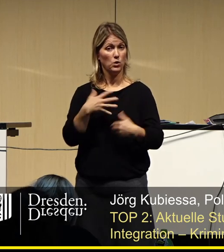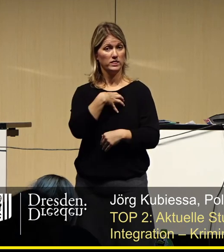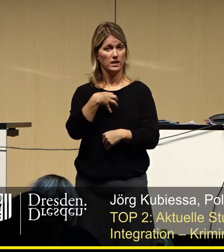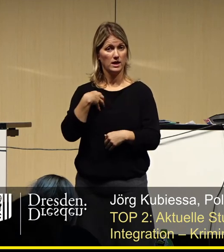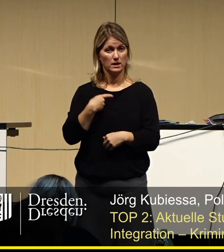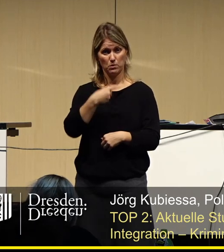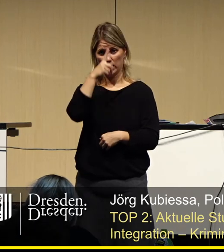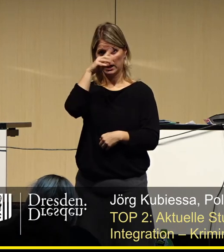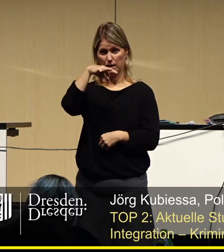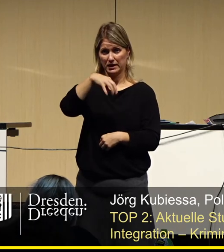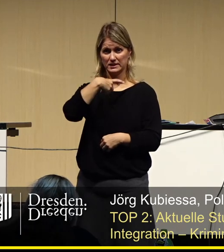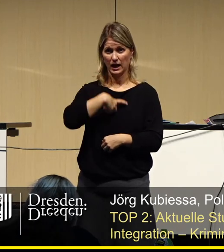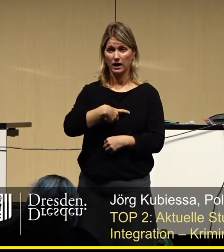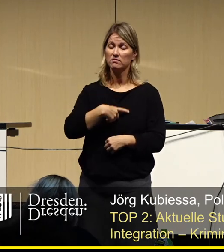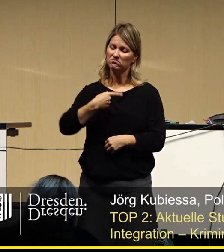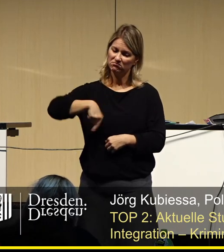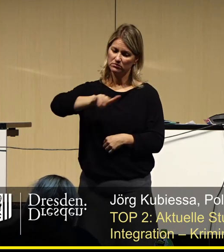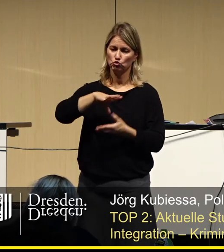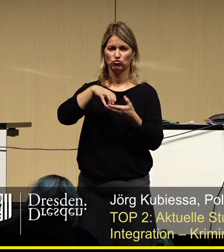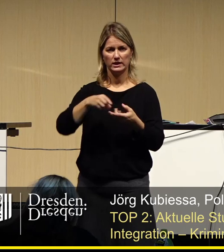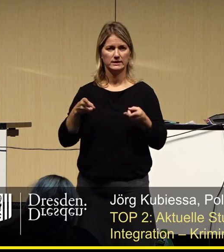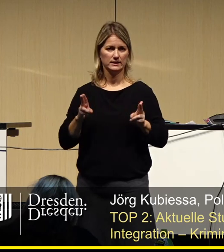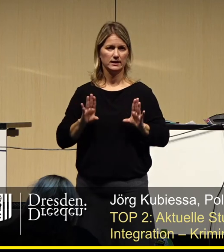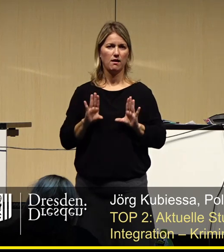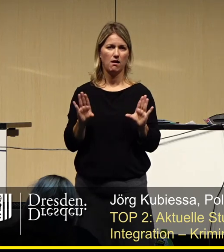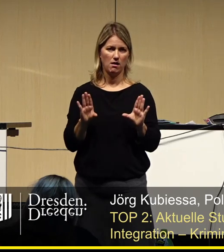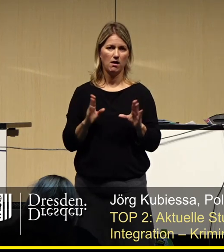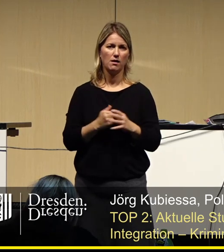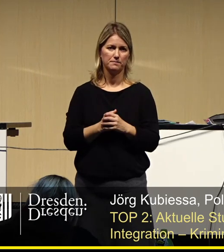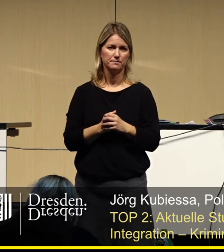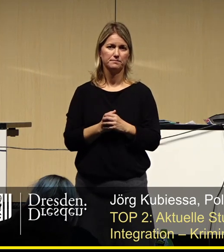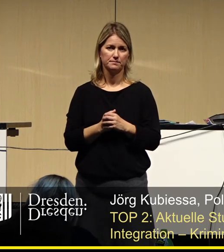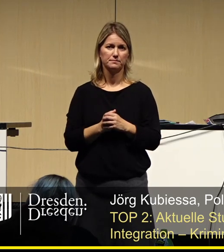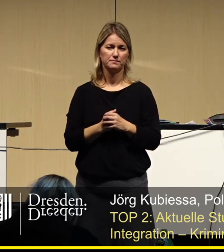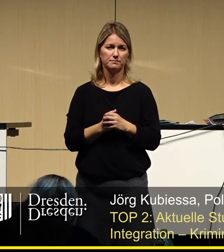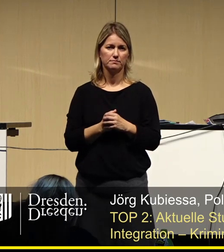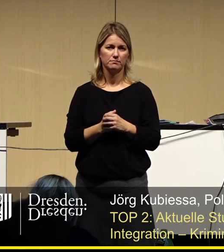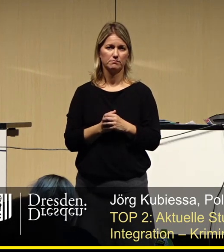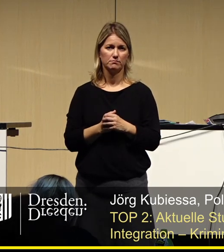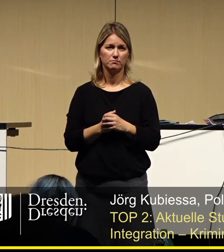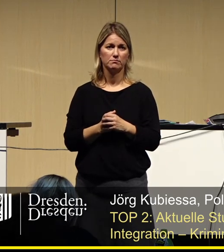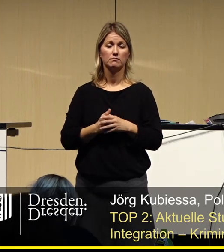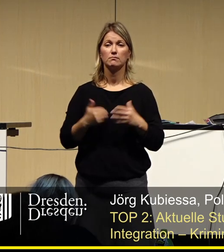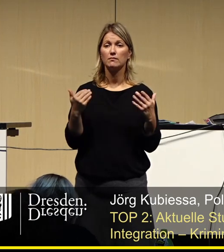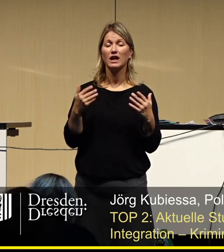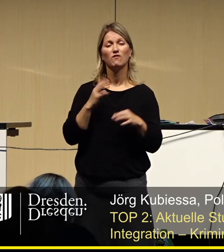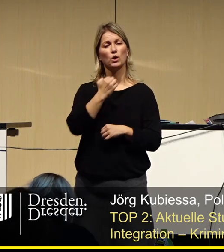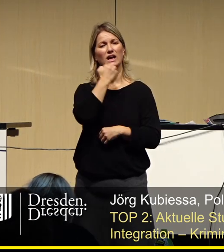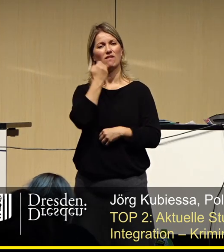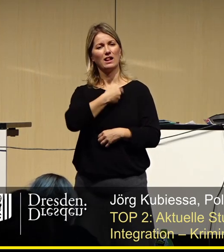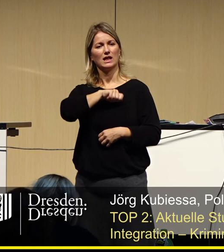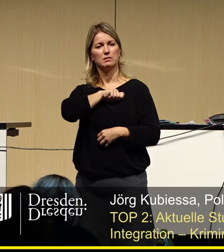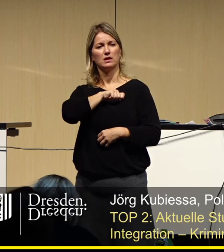Dresden, unsere Stadt ist sicher. Wir haben einen Handlungsauftrag im Bereich der